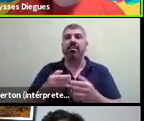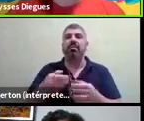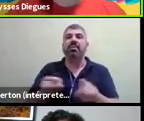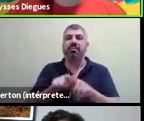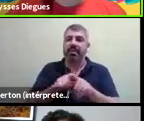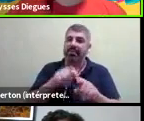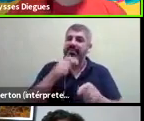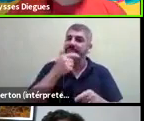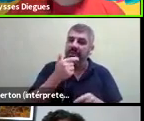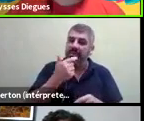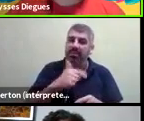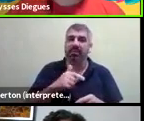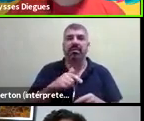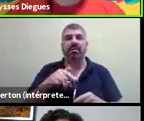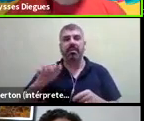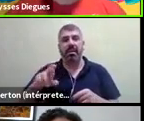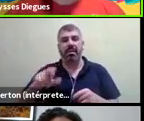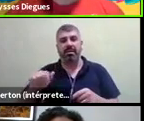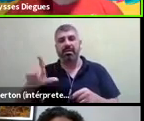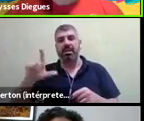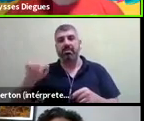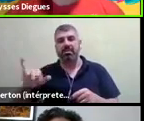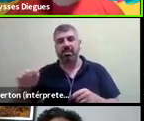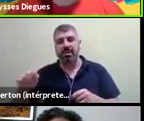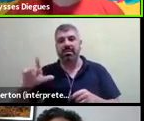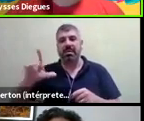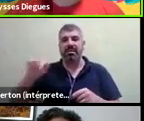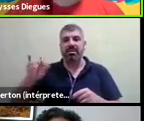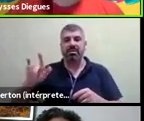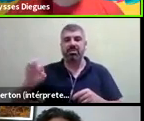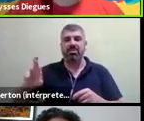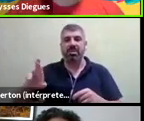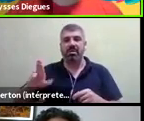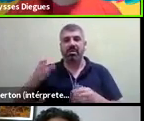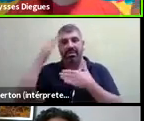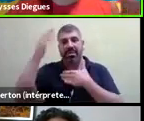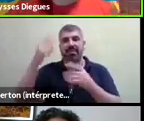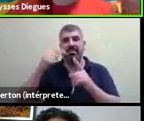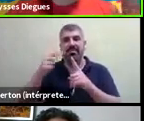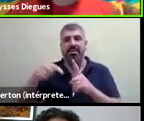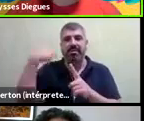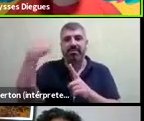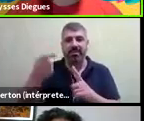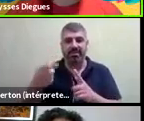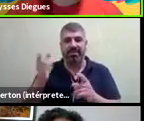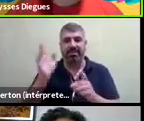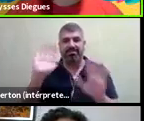Sarra, Marina Tiso e Lígia Kemer. Muito obrigado, até semana que vem. Tchau, tchau, gente.